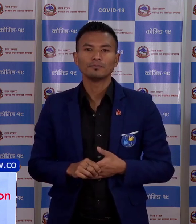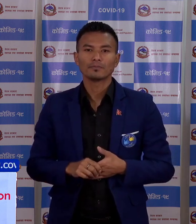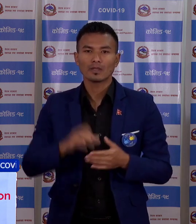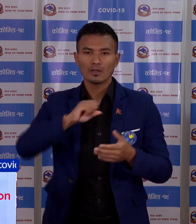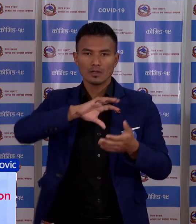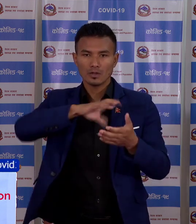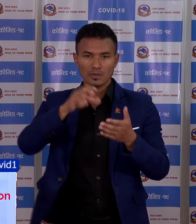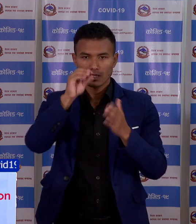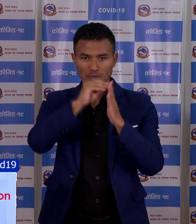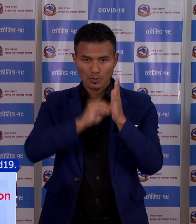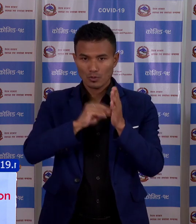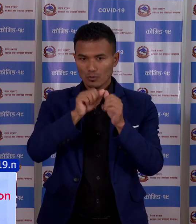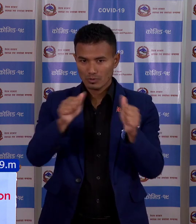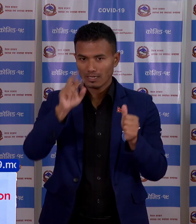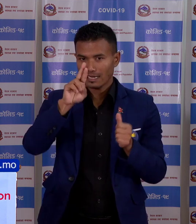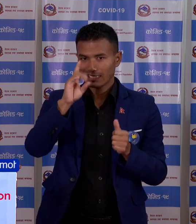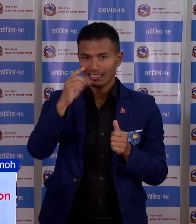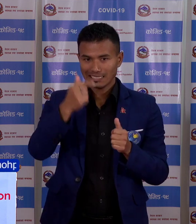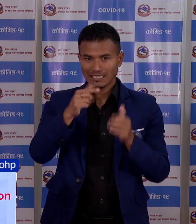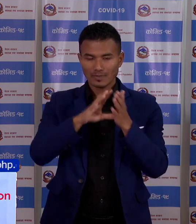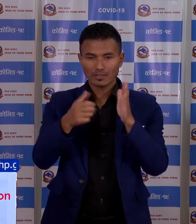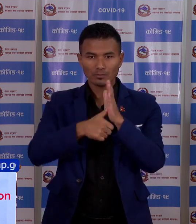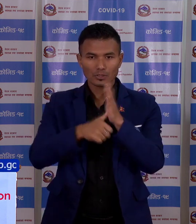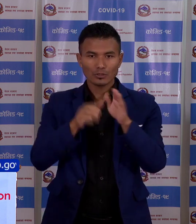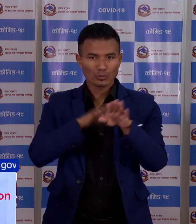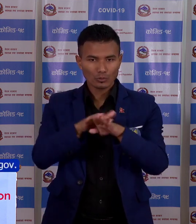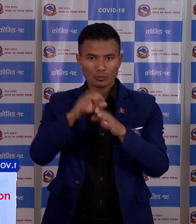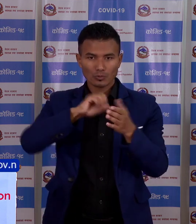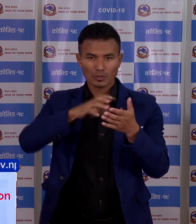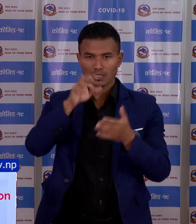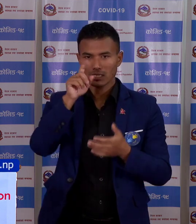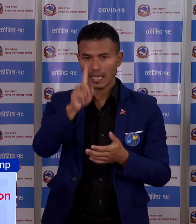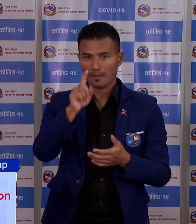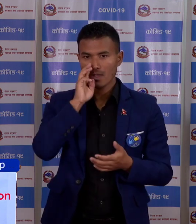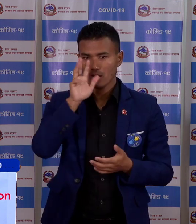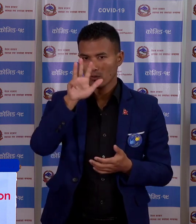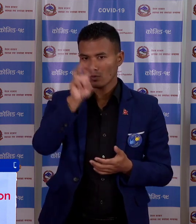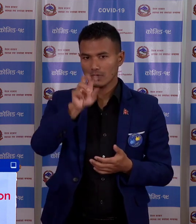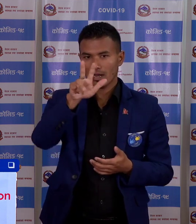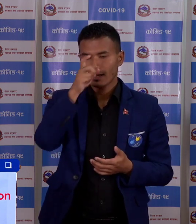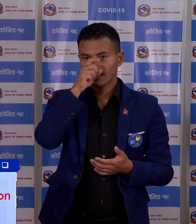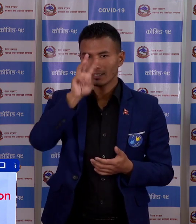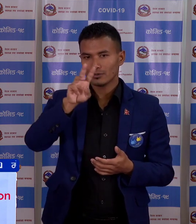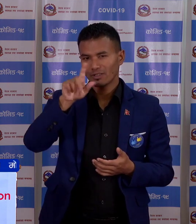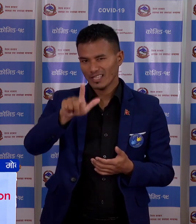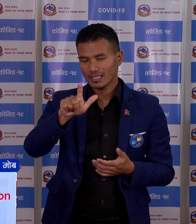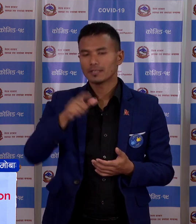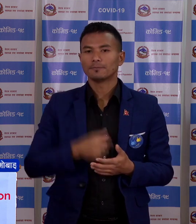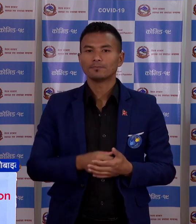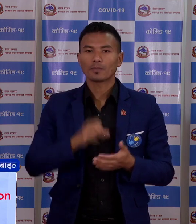प्रदेशिक विपरन अनुसार आडेटी विदिवाटा गरेका परिक्षेन अरुमा प्रदेश नमर एक मा 98,736